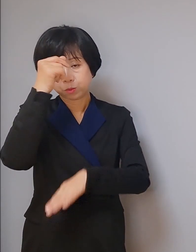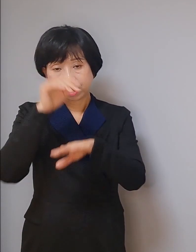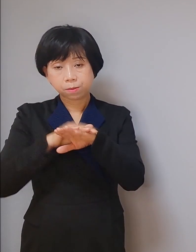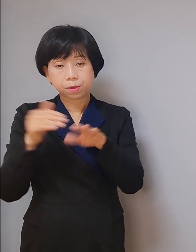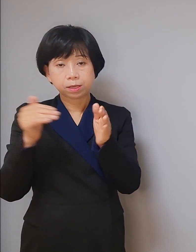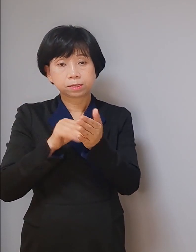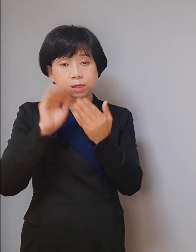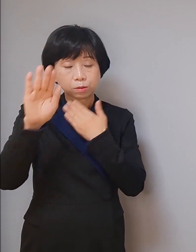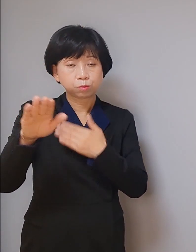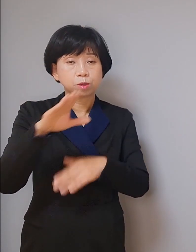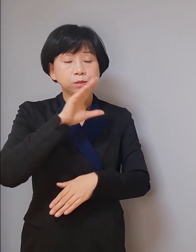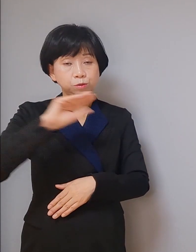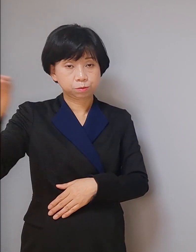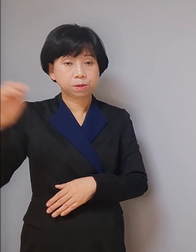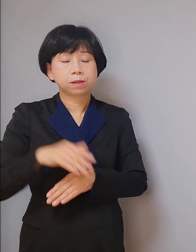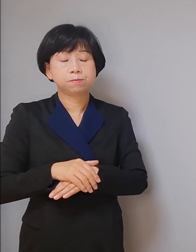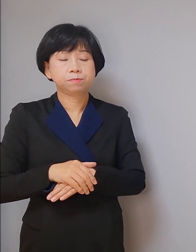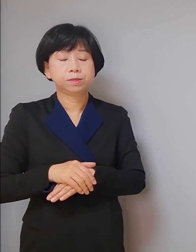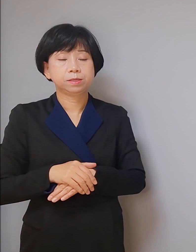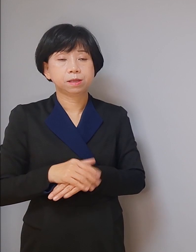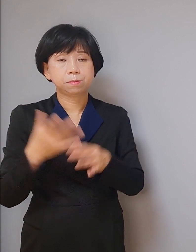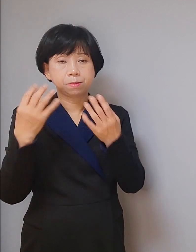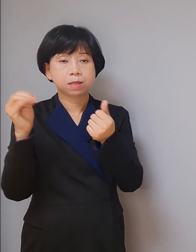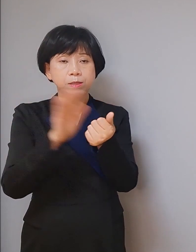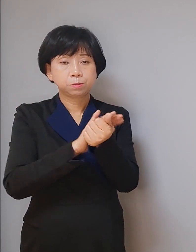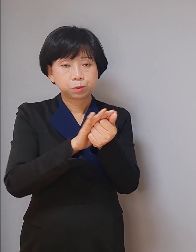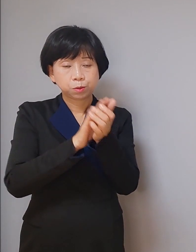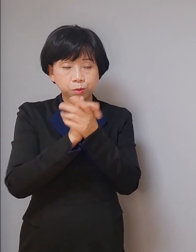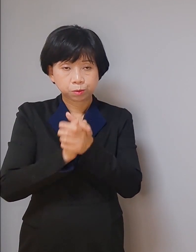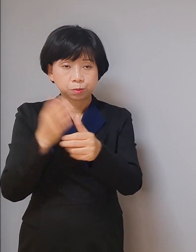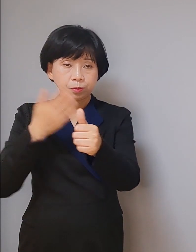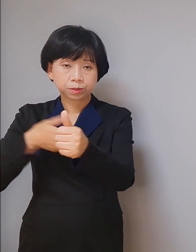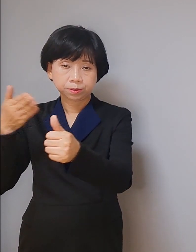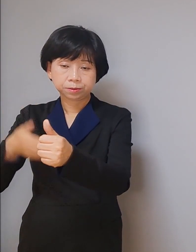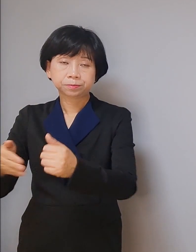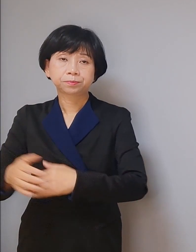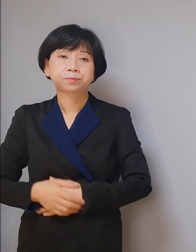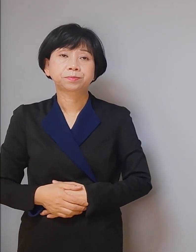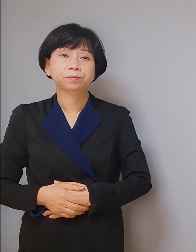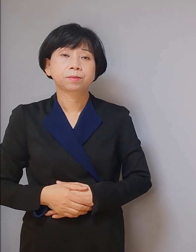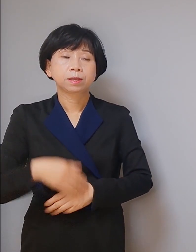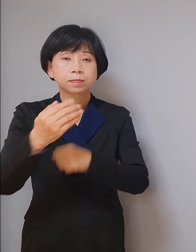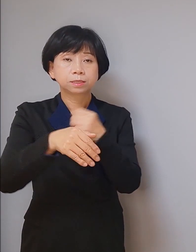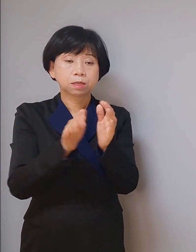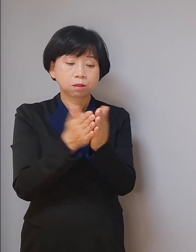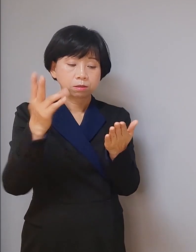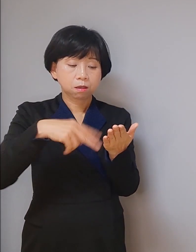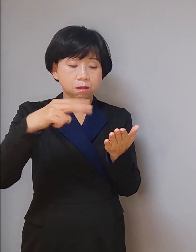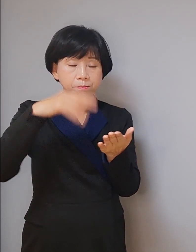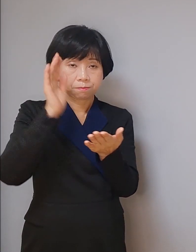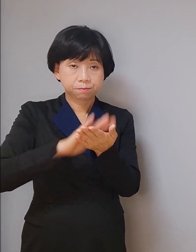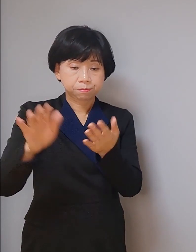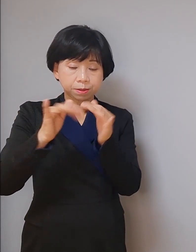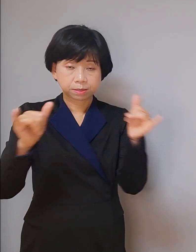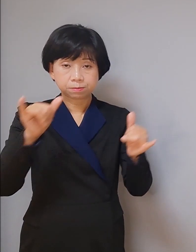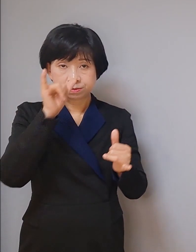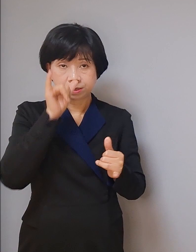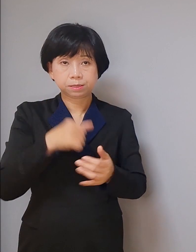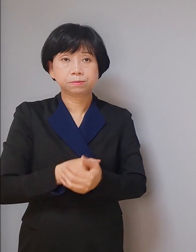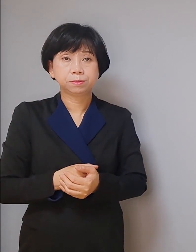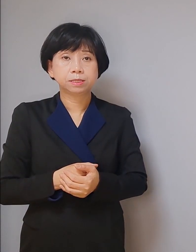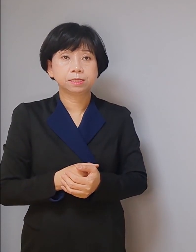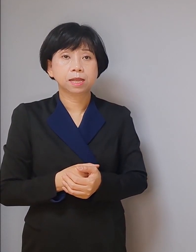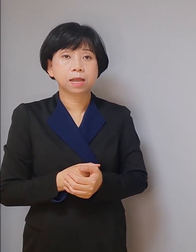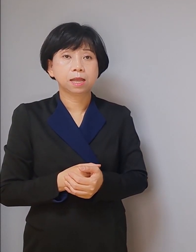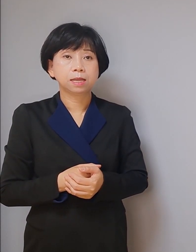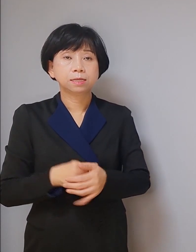성도님들의 많은 위로와 우리 기도를 부탁드립니다. 성경 1독 시상하신 분이 성경 1독